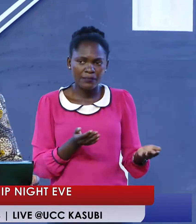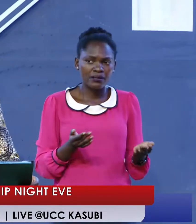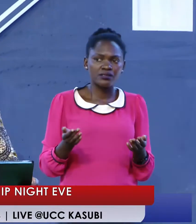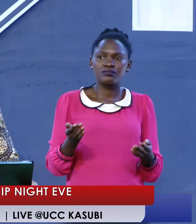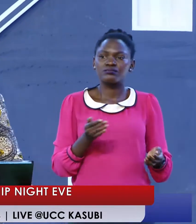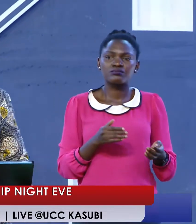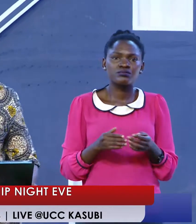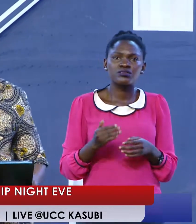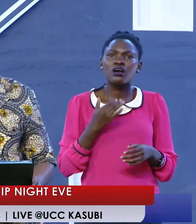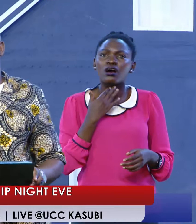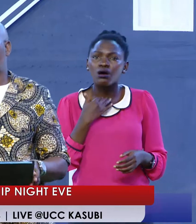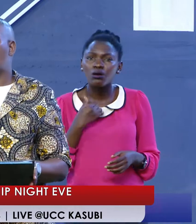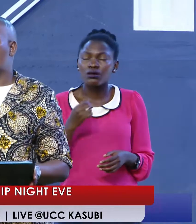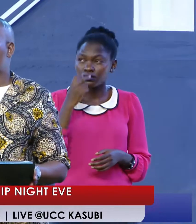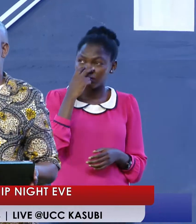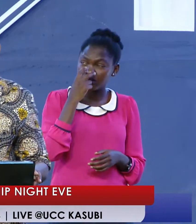Jagala kulaba